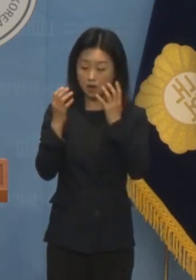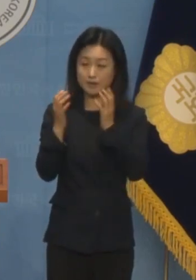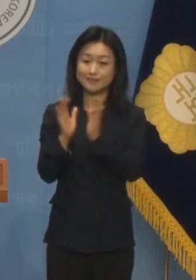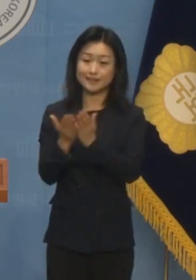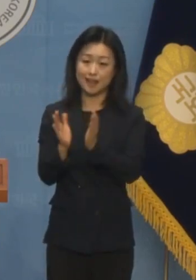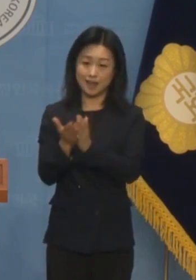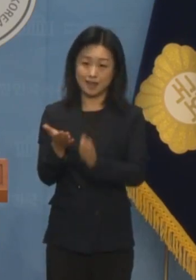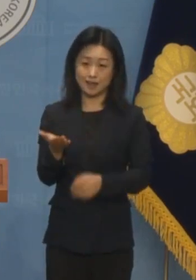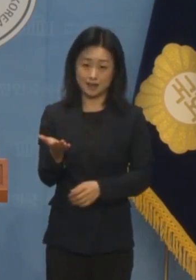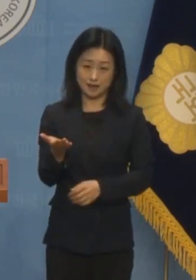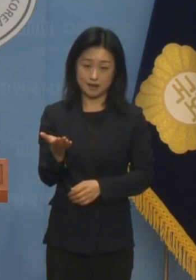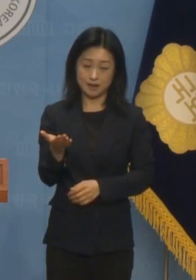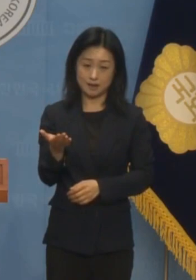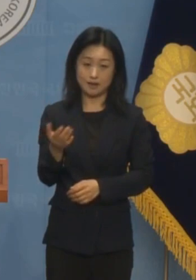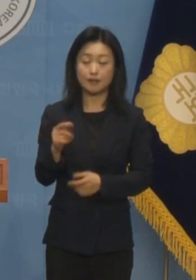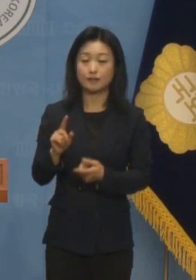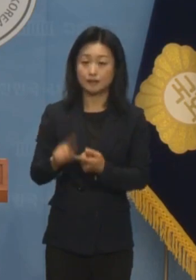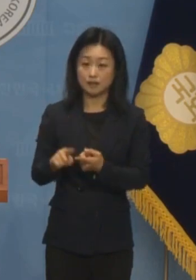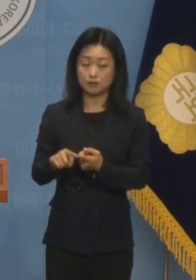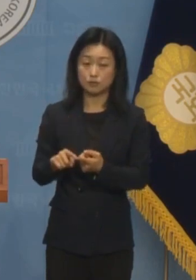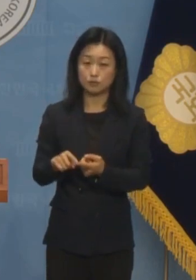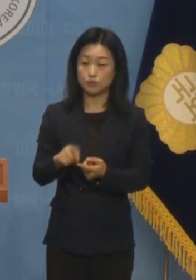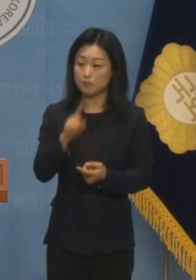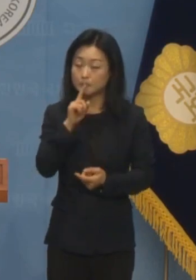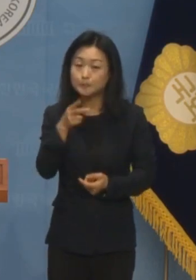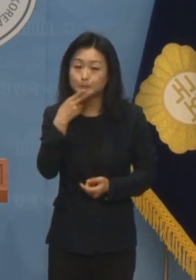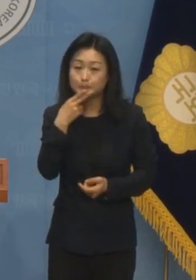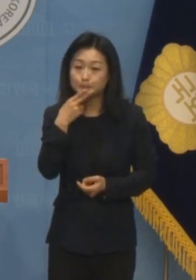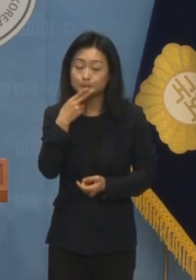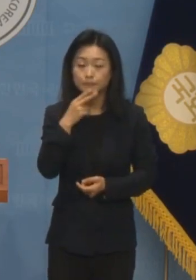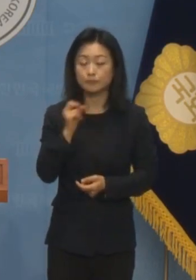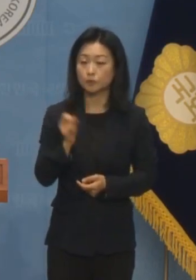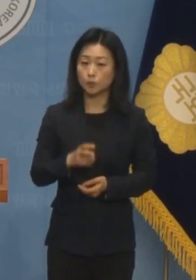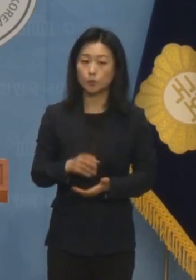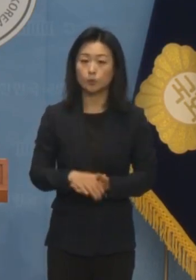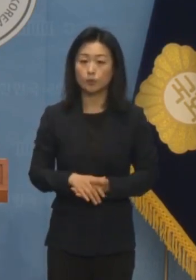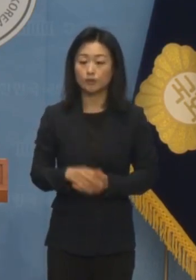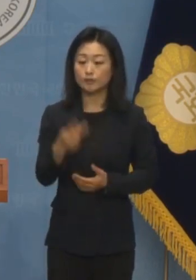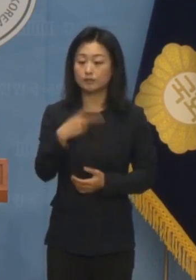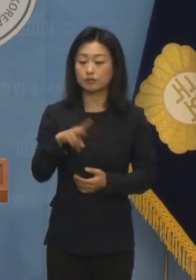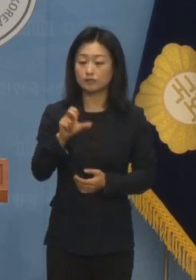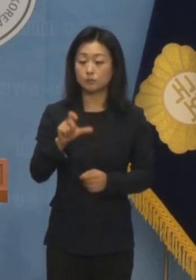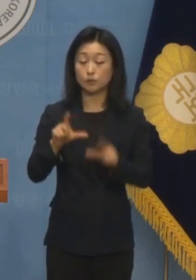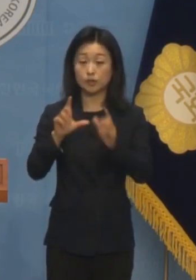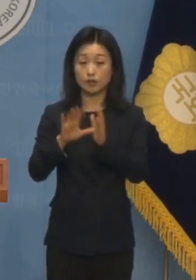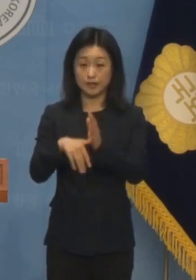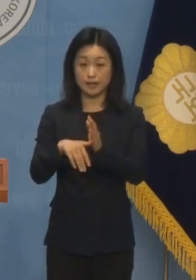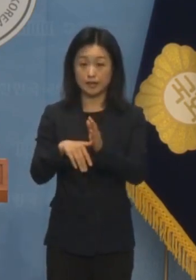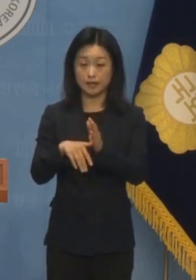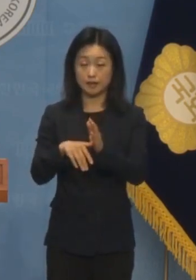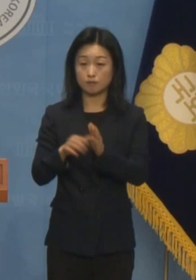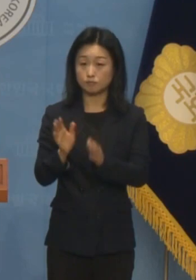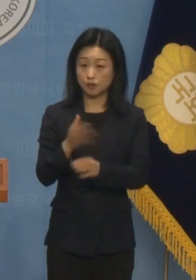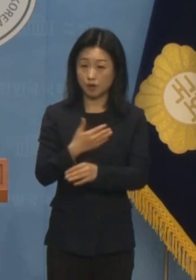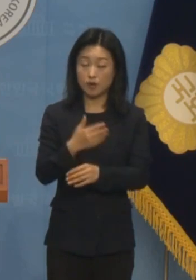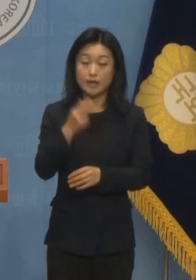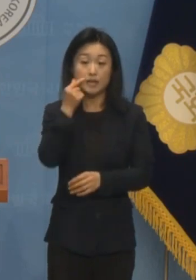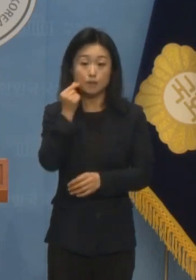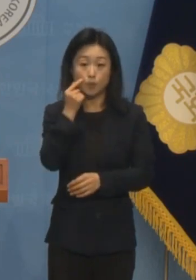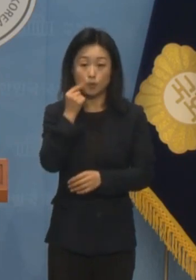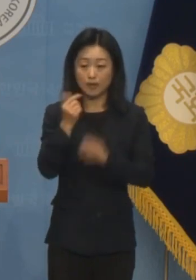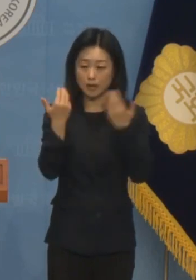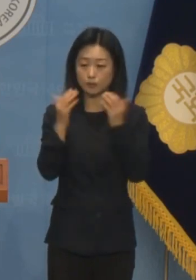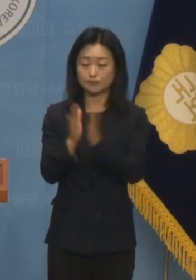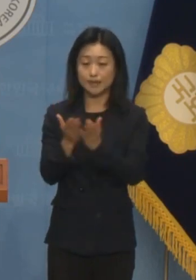초등학교 교과서 문제에 대해서도 이야기하지 않고 있고요 또 2025년 내년부터 일본